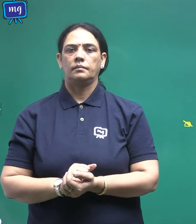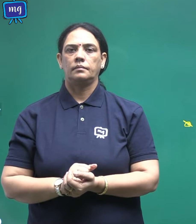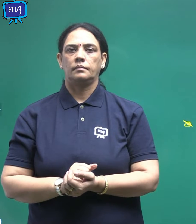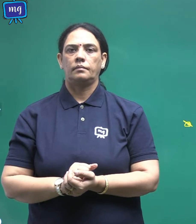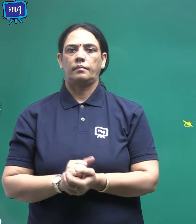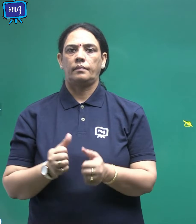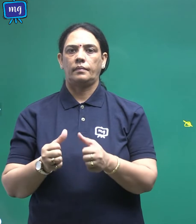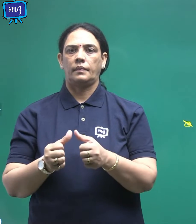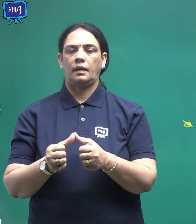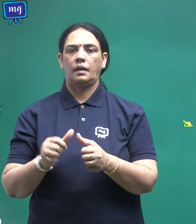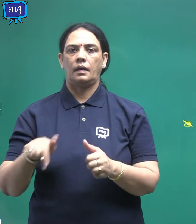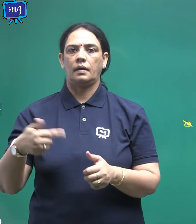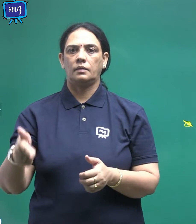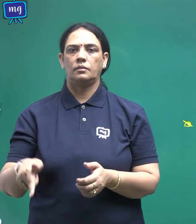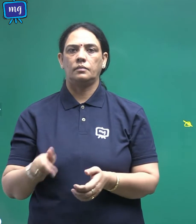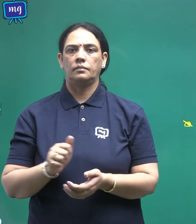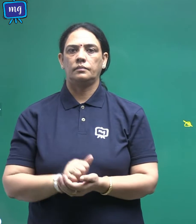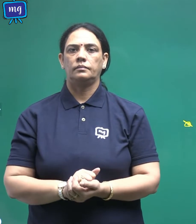a है तो